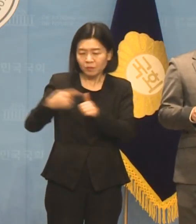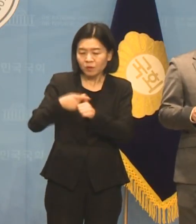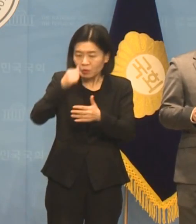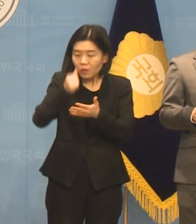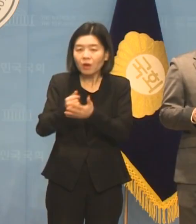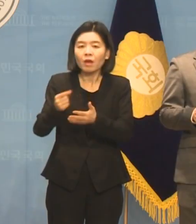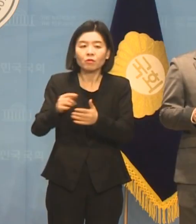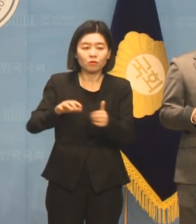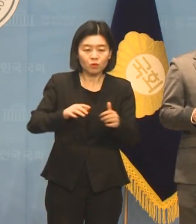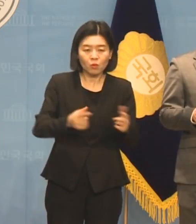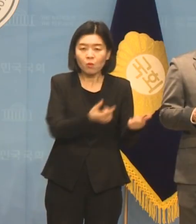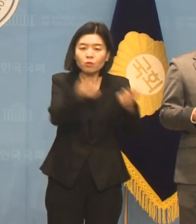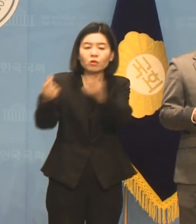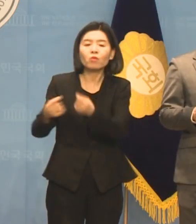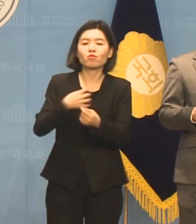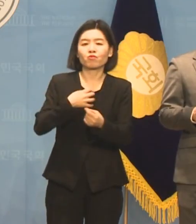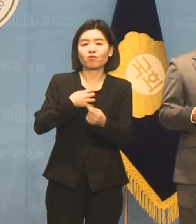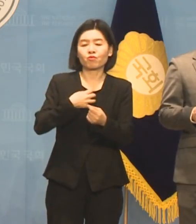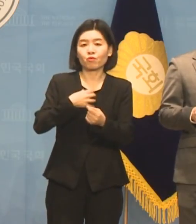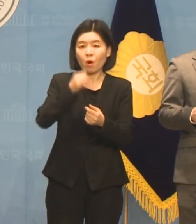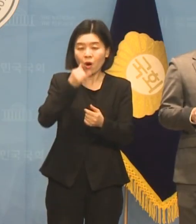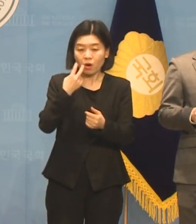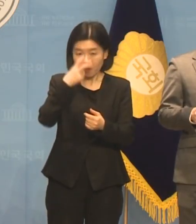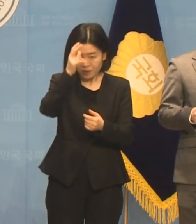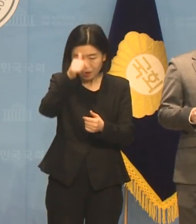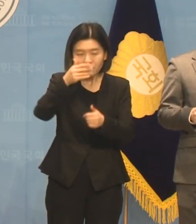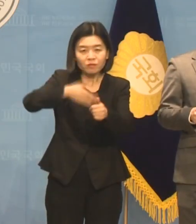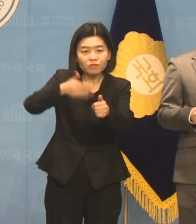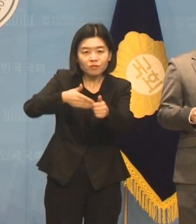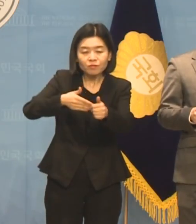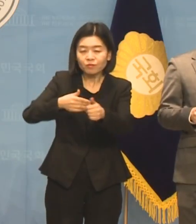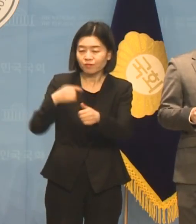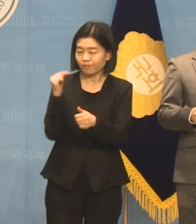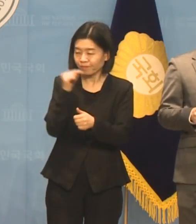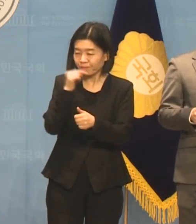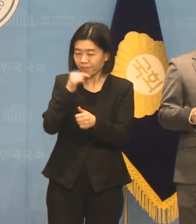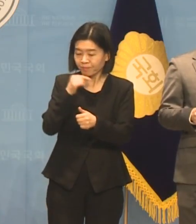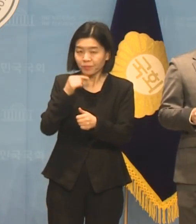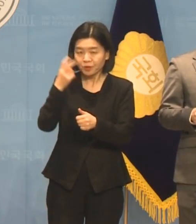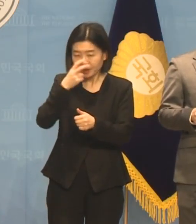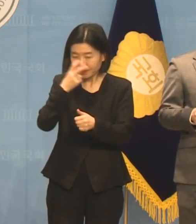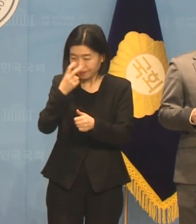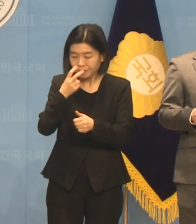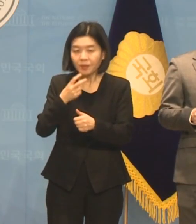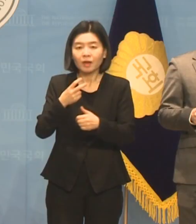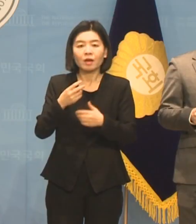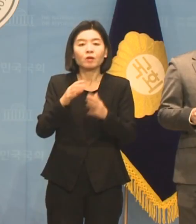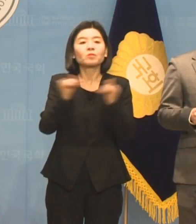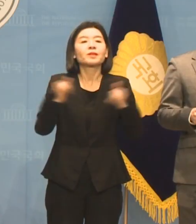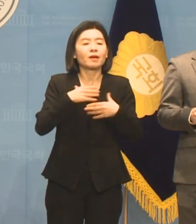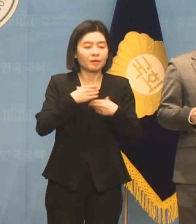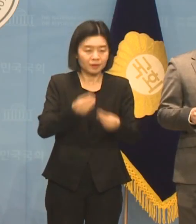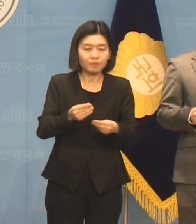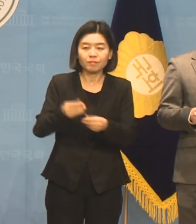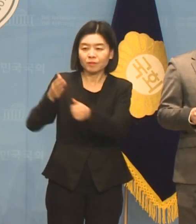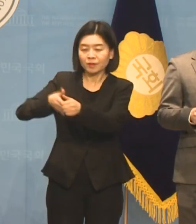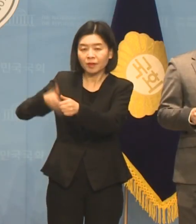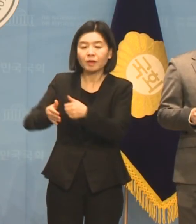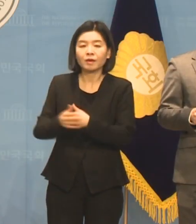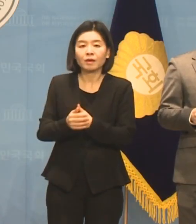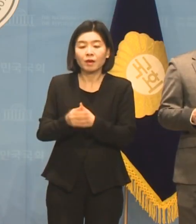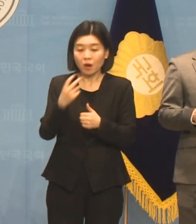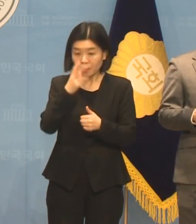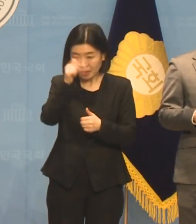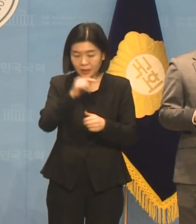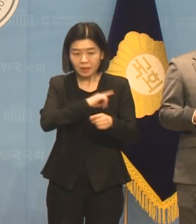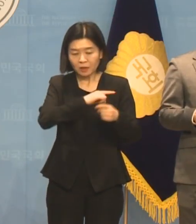만큼 경찰은 엄정한 수사를 통해 국민이 안심할 수 있도록 노력해야 합니다. 경찰이 가장 우선시해야 하는 것은 범죄